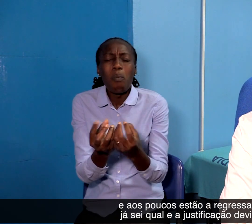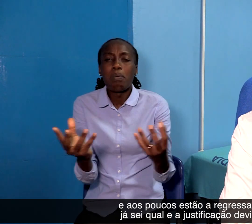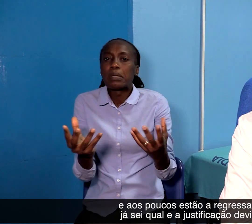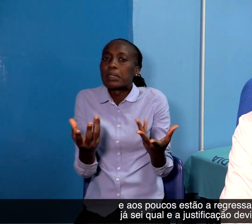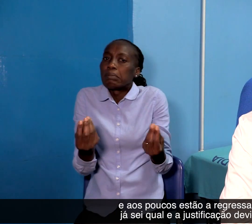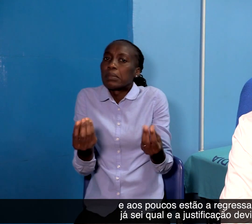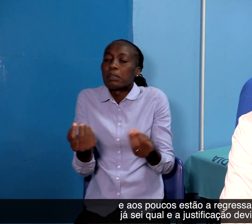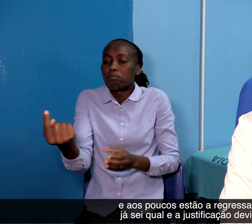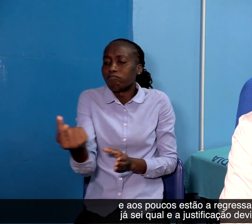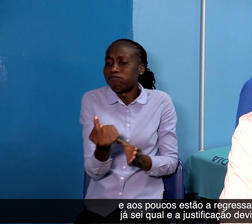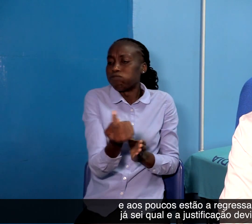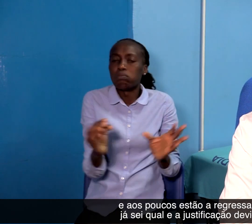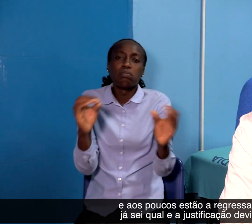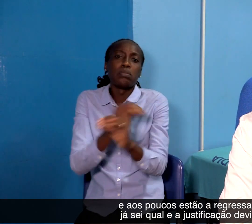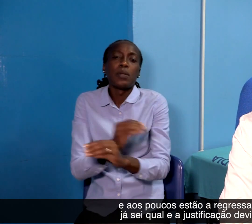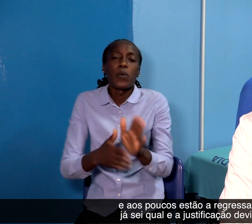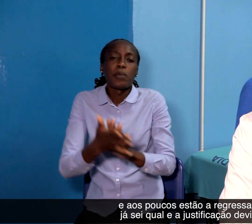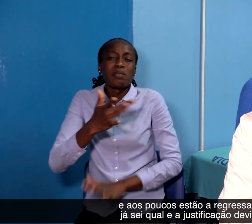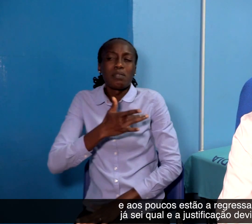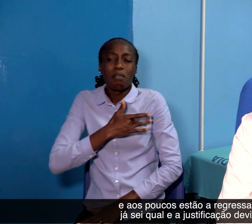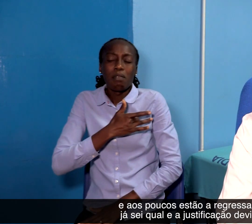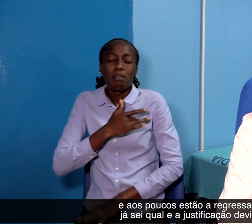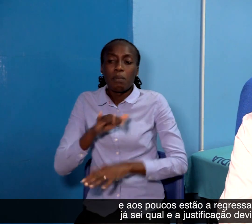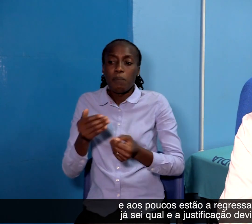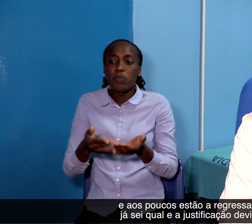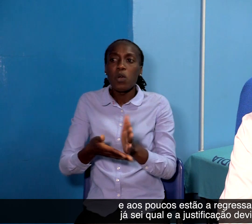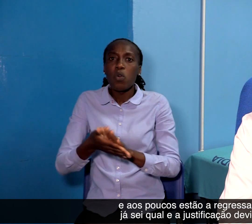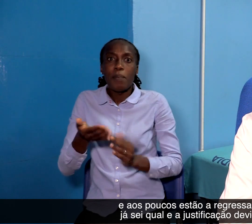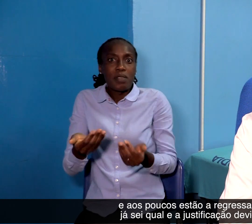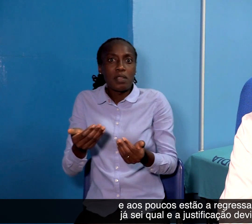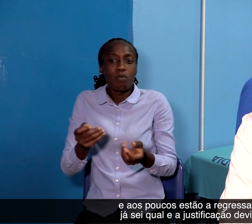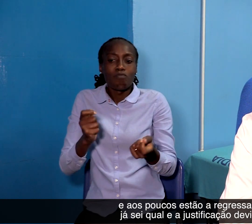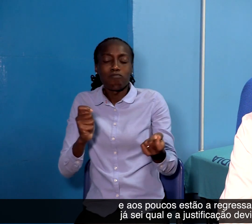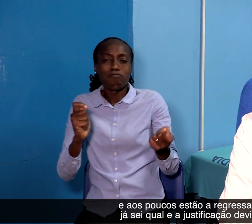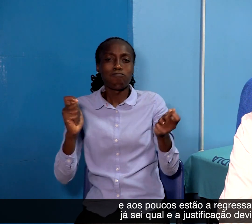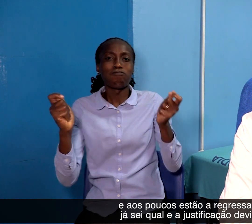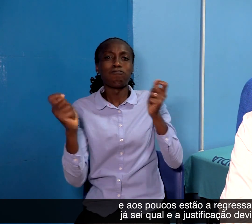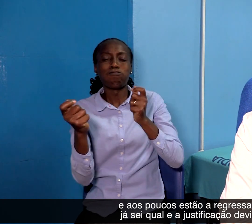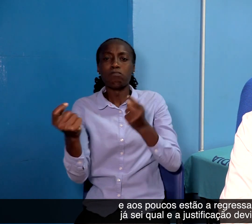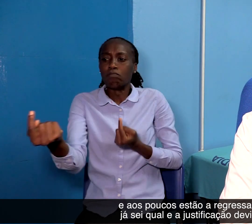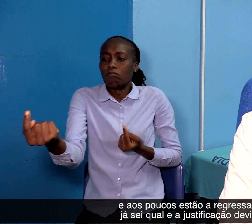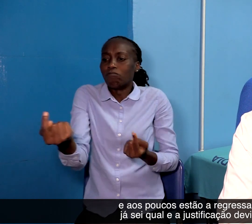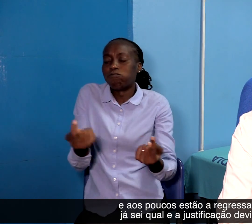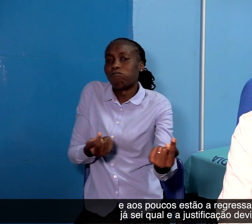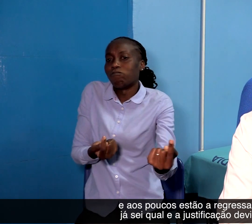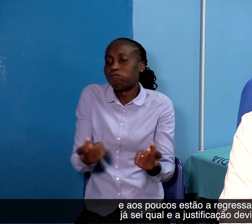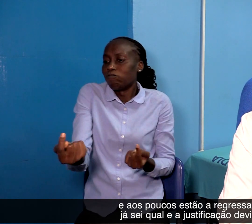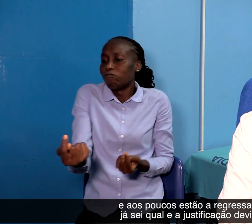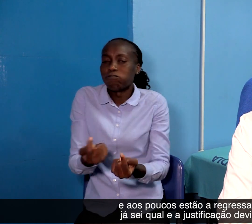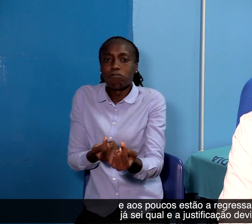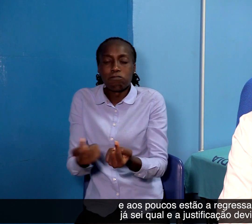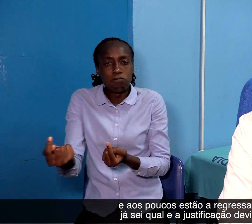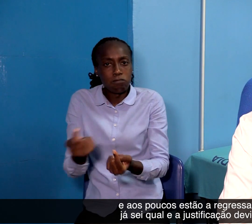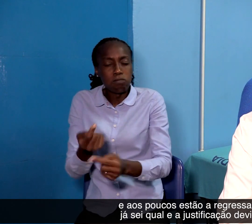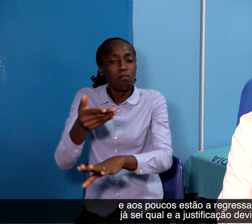pessoas. O que sentimos é que, aos poucos, estão regressando e eu, só de ver que já há muito tempo que